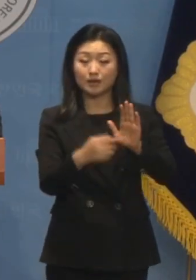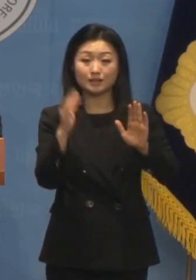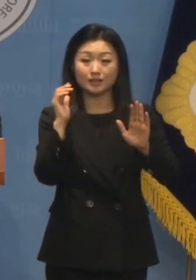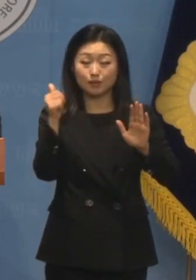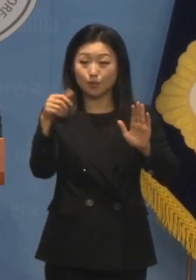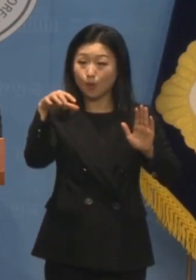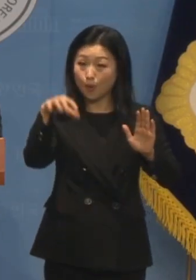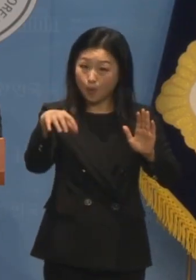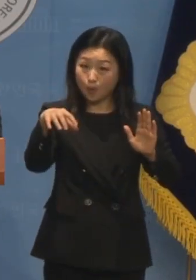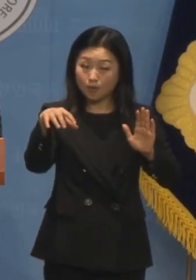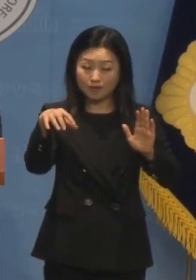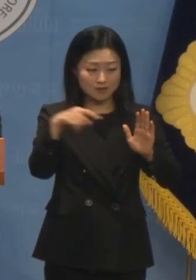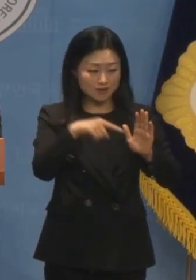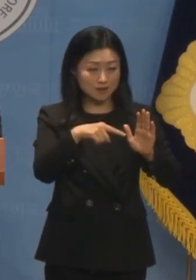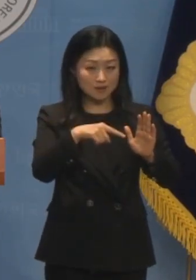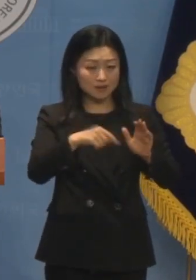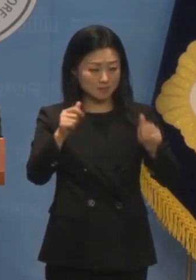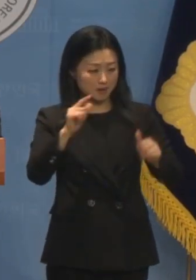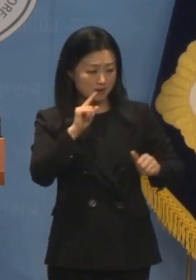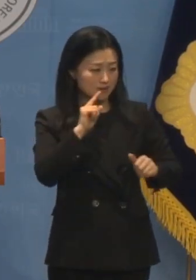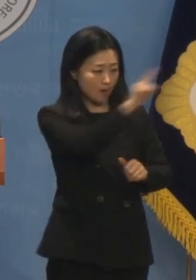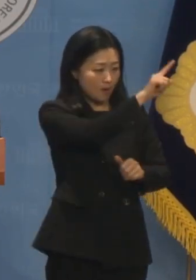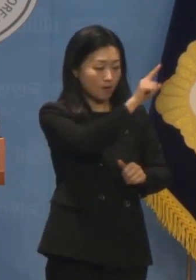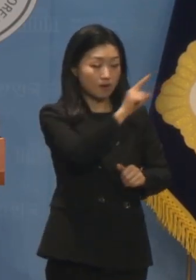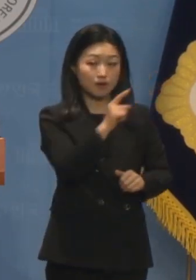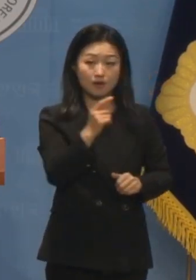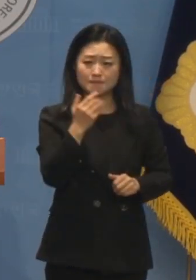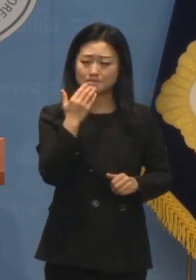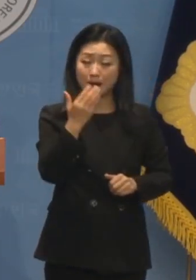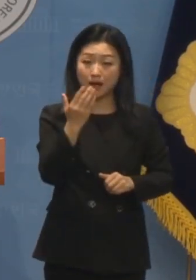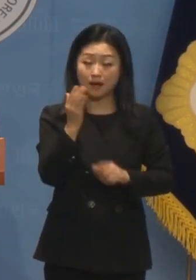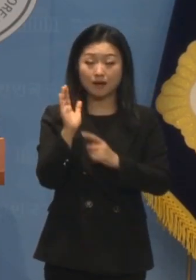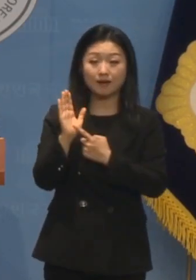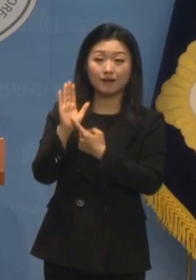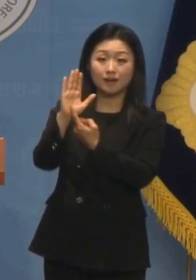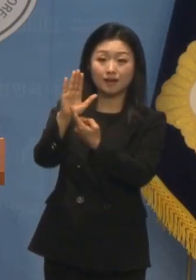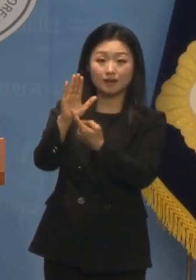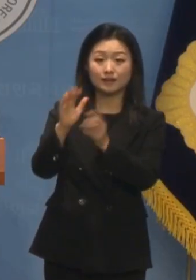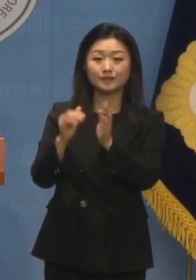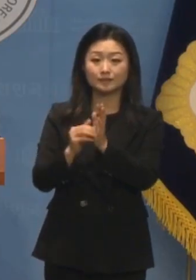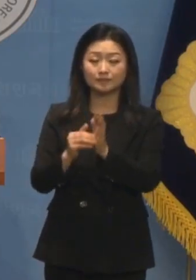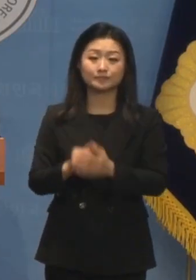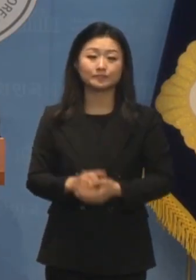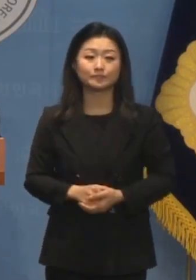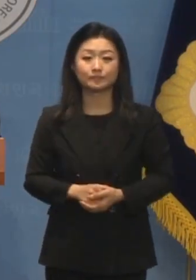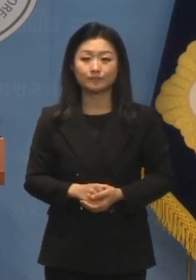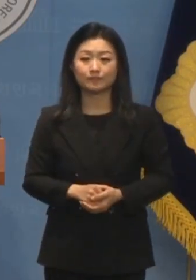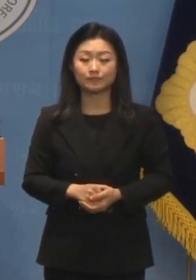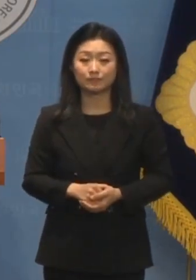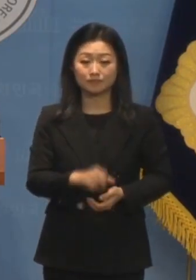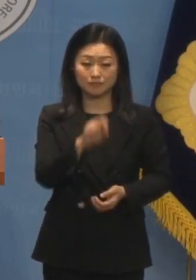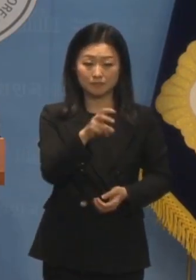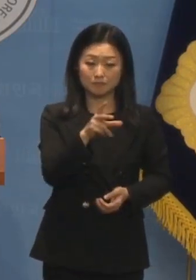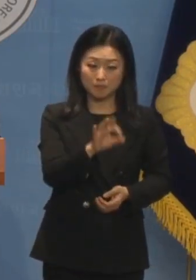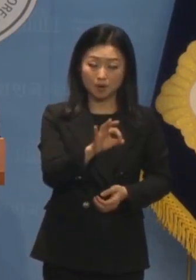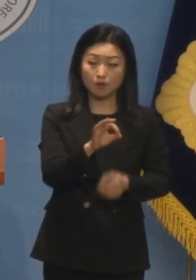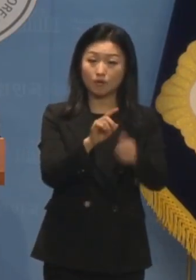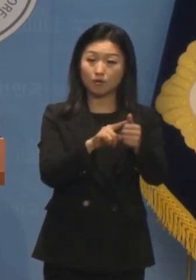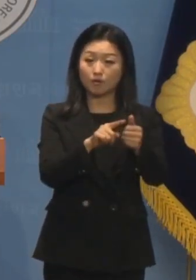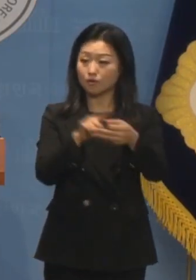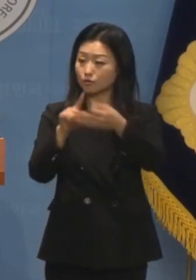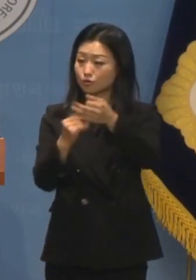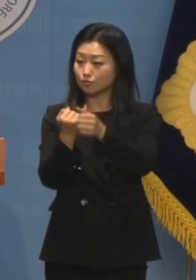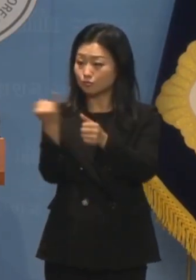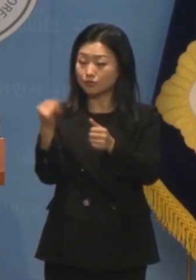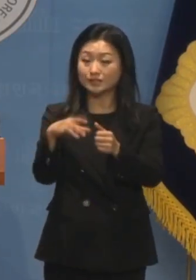대실에서 강력 법적 대응이라는 전가의 보도를 꺼내들었습니다 명태 씨와 김건희 여사가